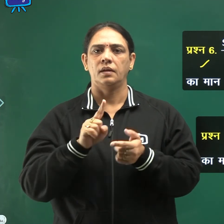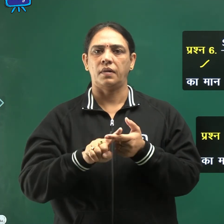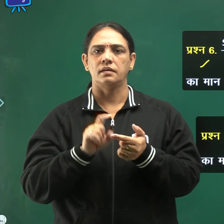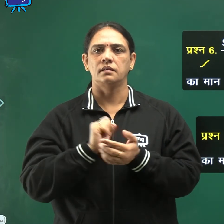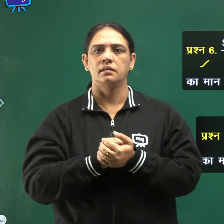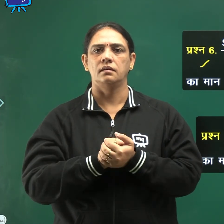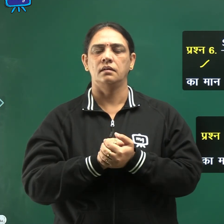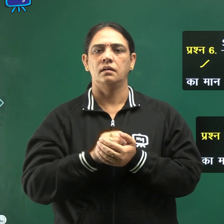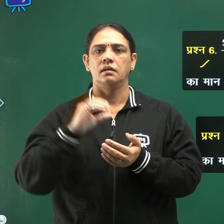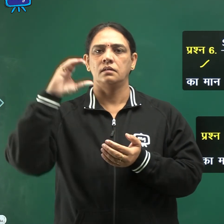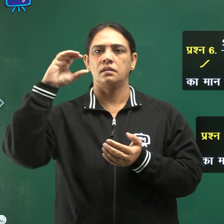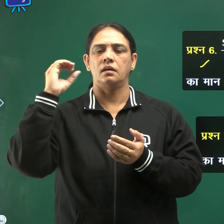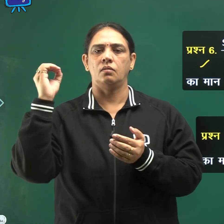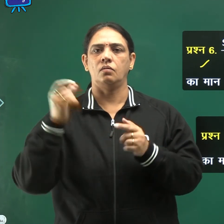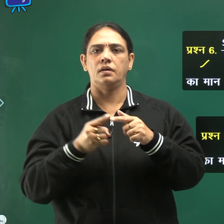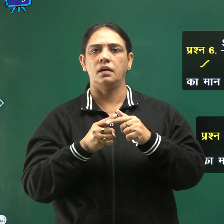प्लस कॉट